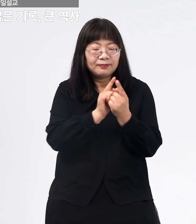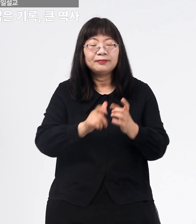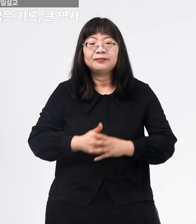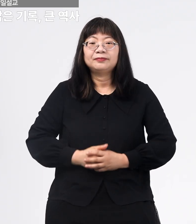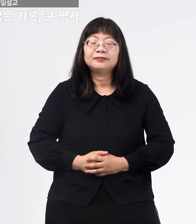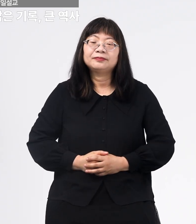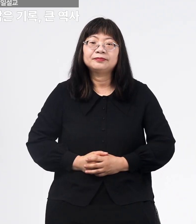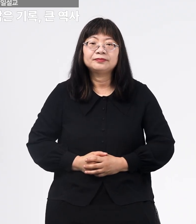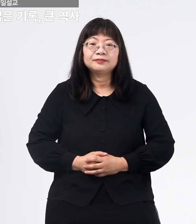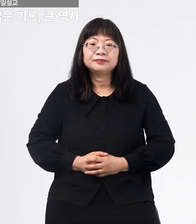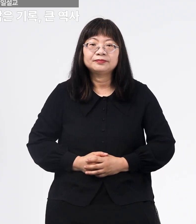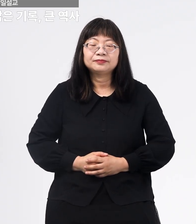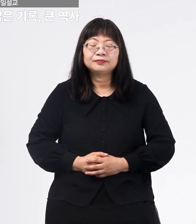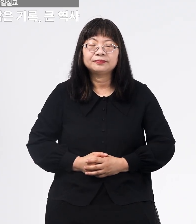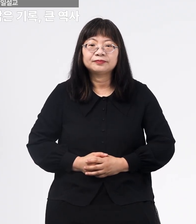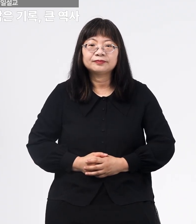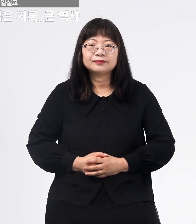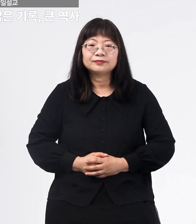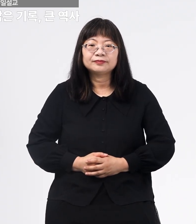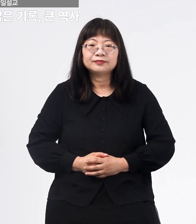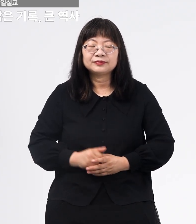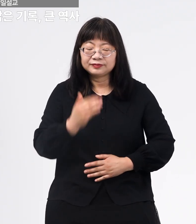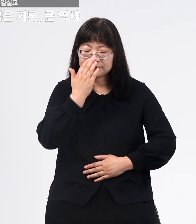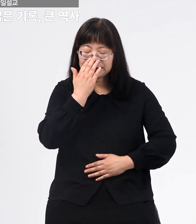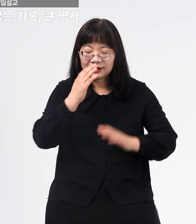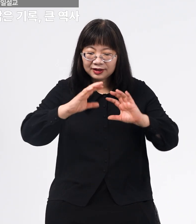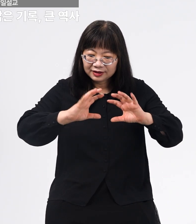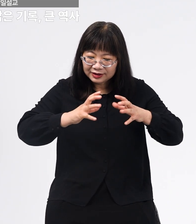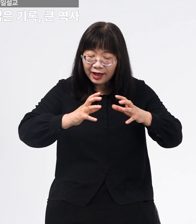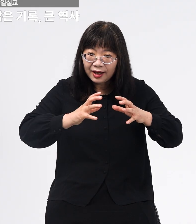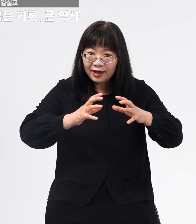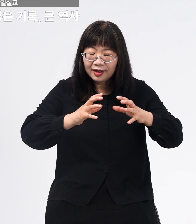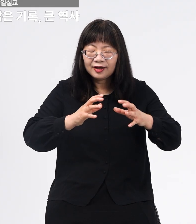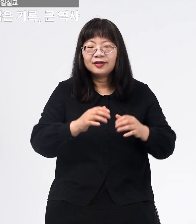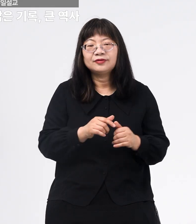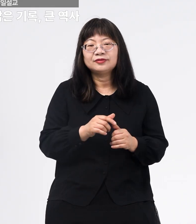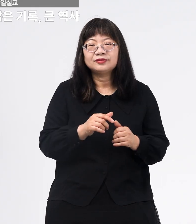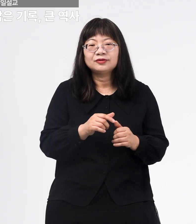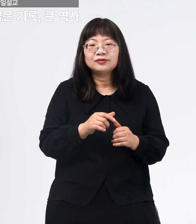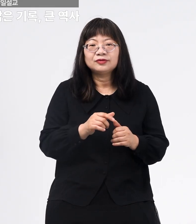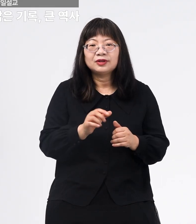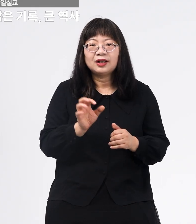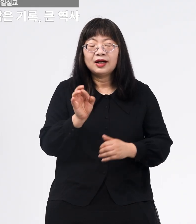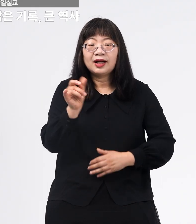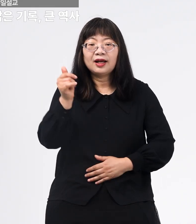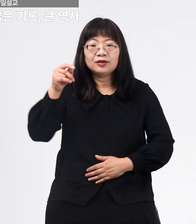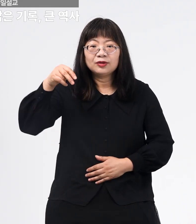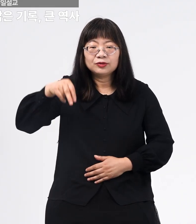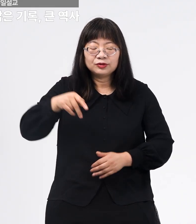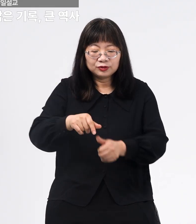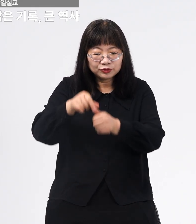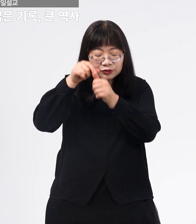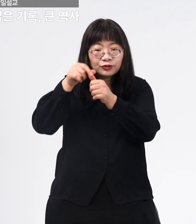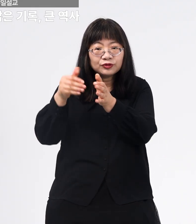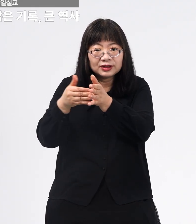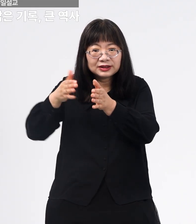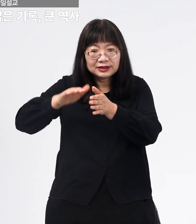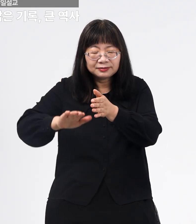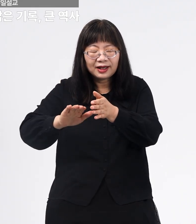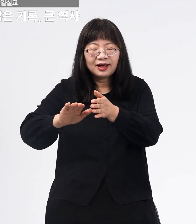결국은 그렇게 이스라엘을 구원했지만 그의 생명의 수완이 다